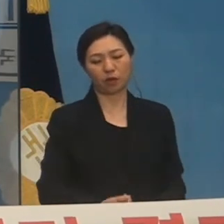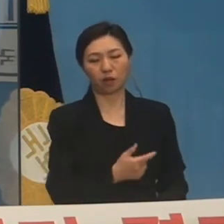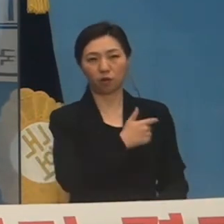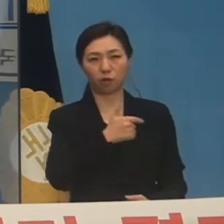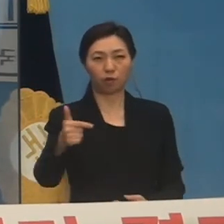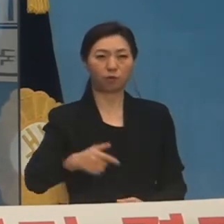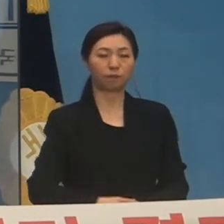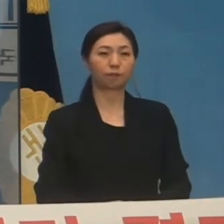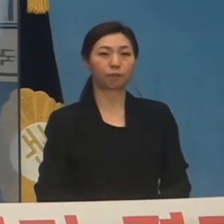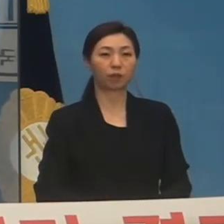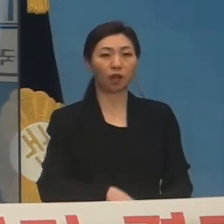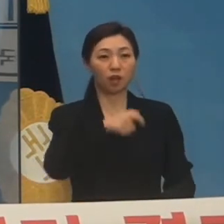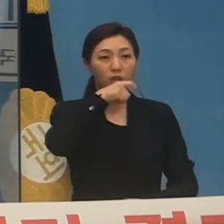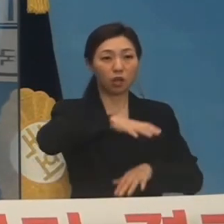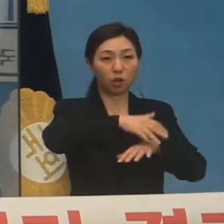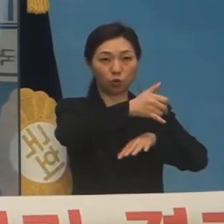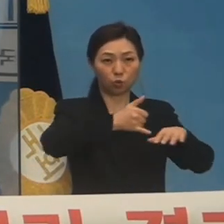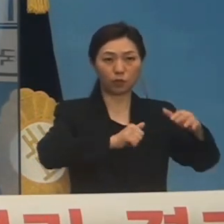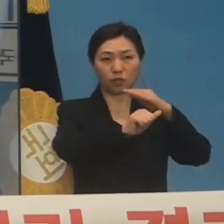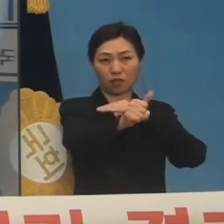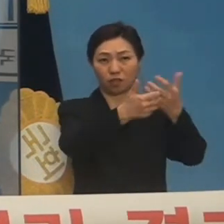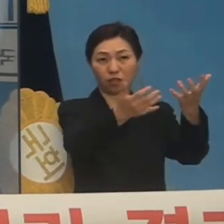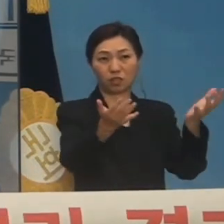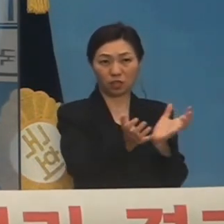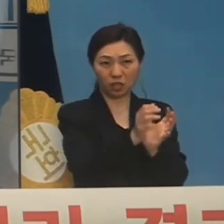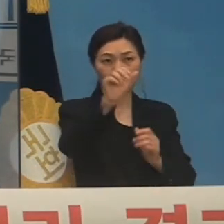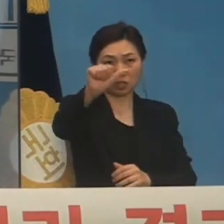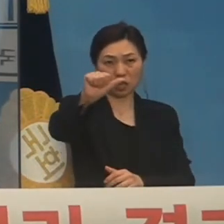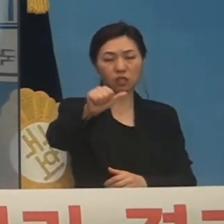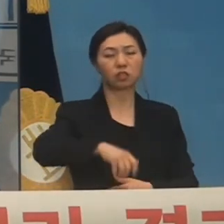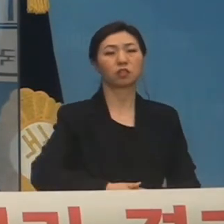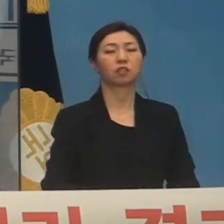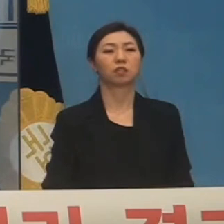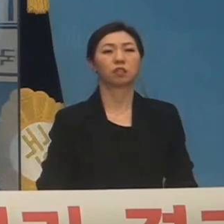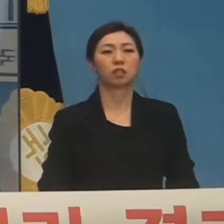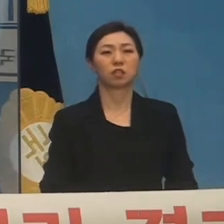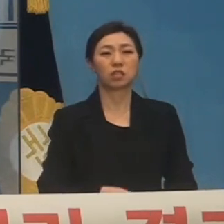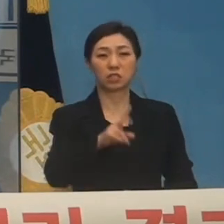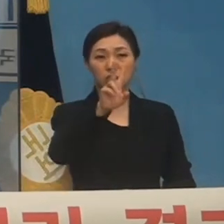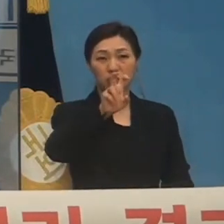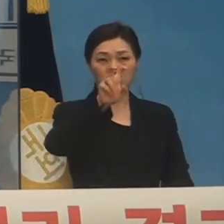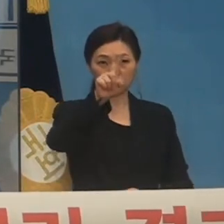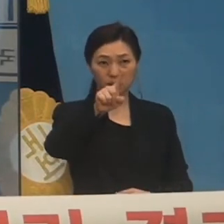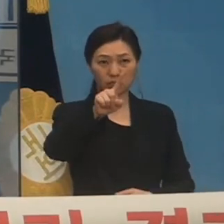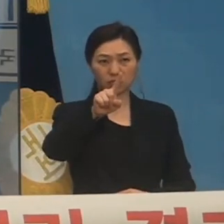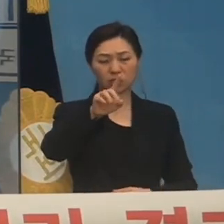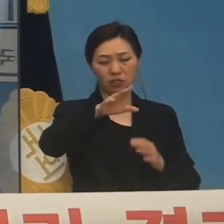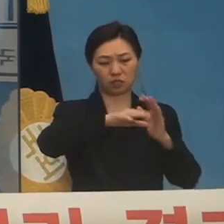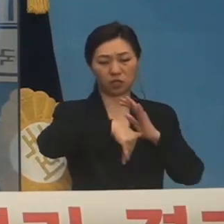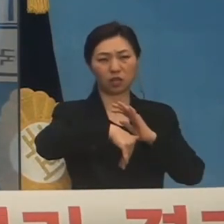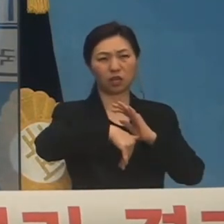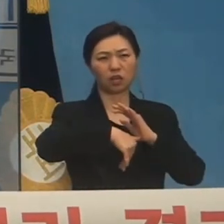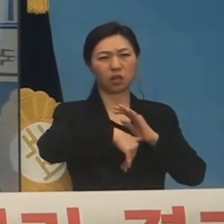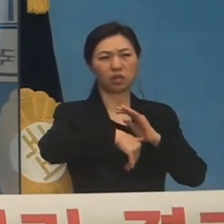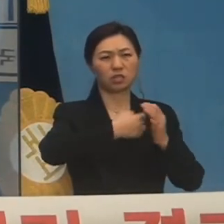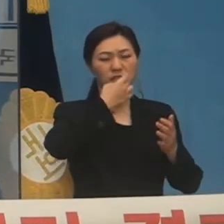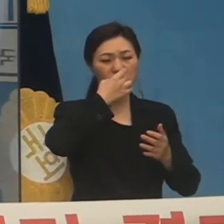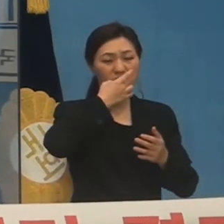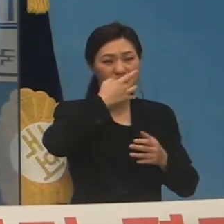농민 농업 5개단체 대표단은 21년산 쌀 시장 정리를 통해서 도출된 결과에